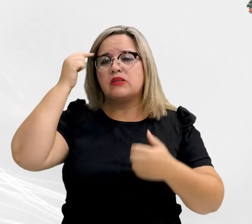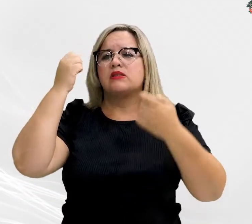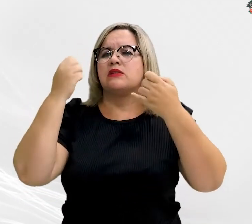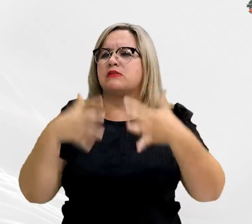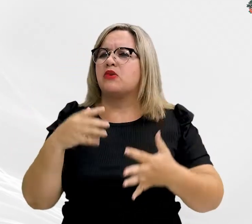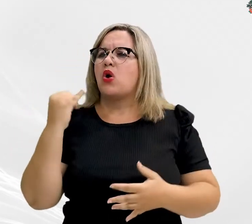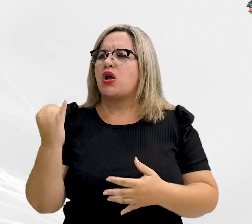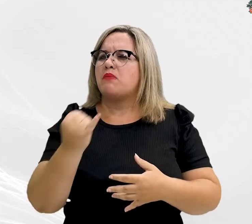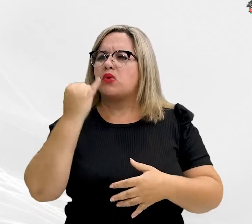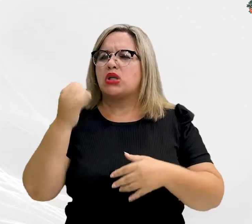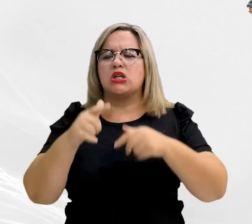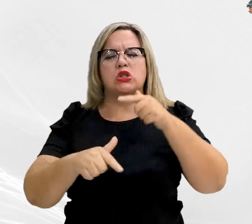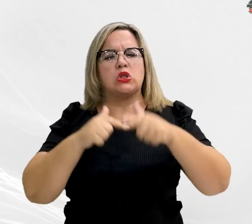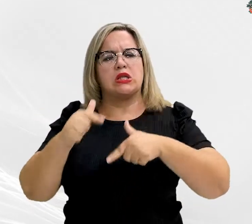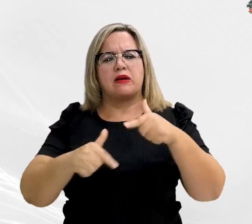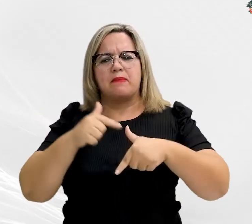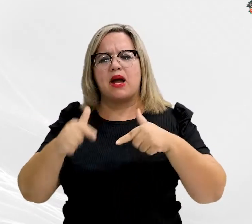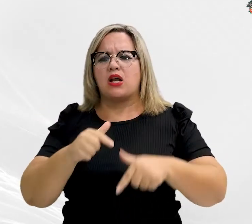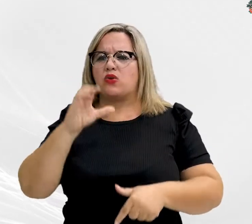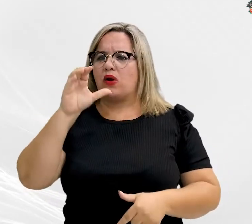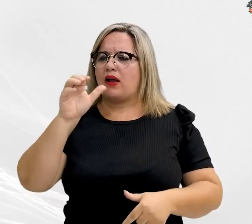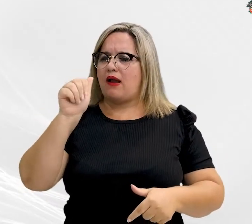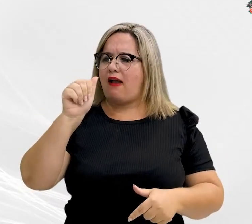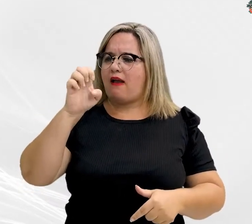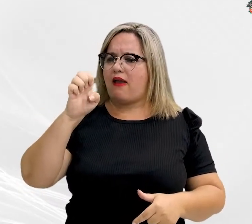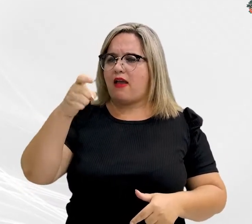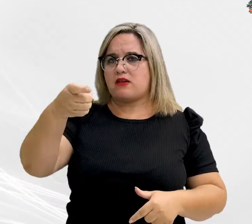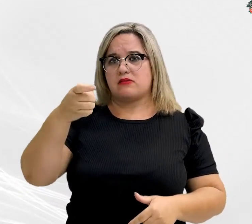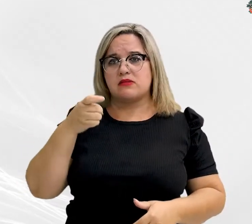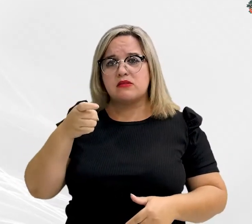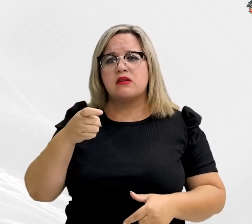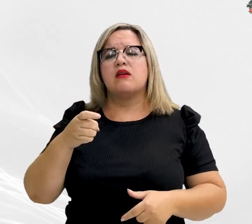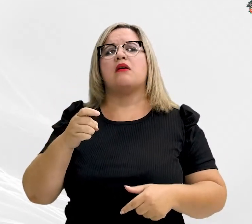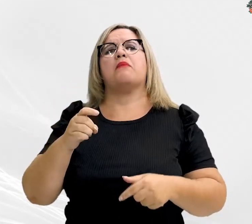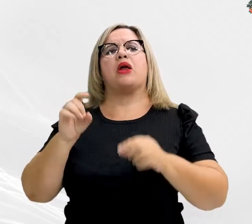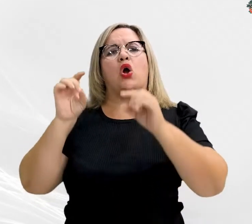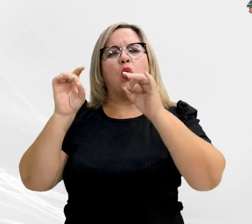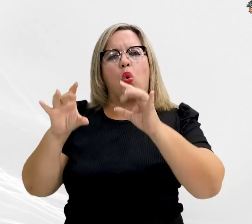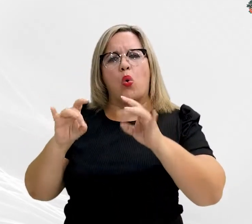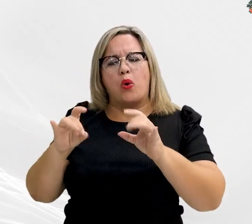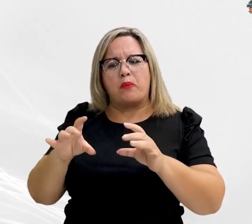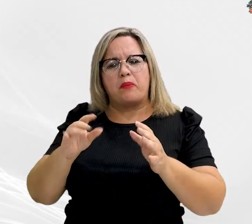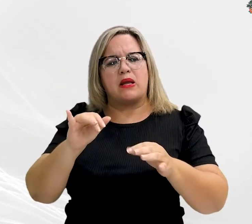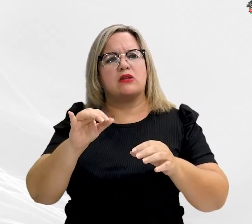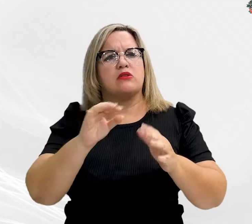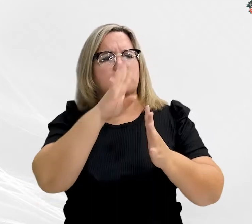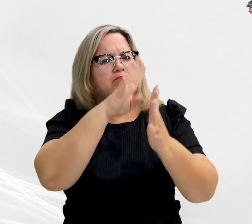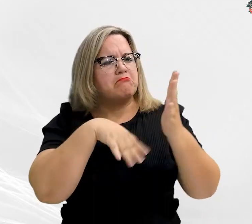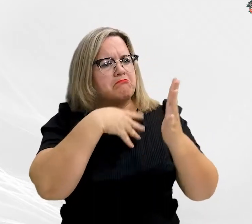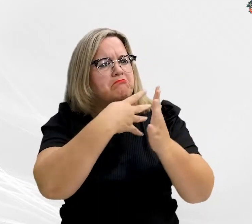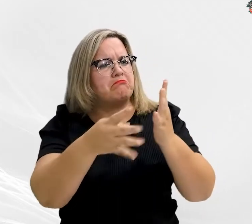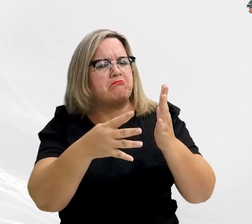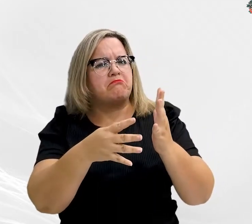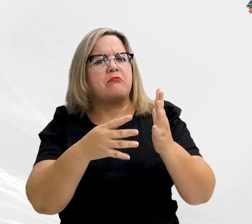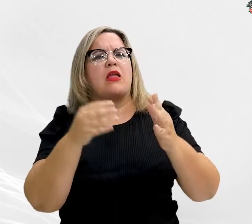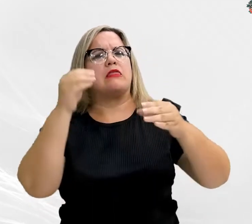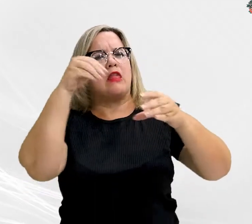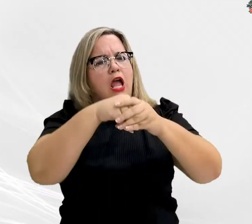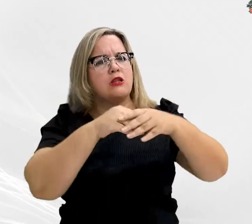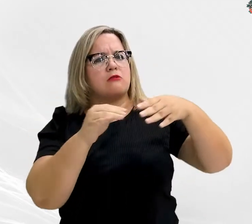importância do trabalho realizado pelo KS para o cumprimento do planejamento estratégico institucional do mpmt